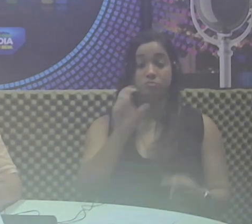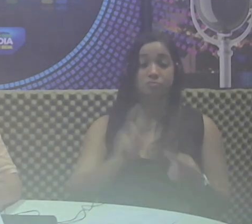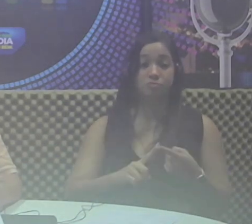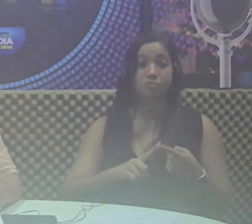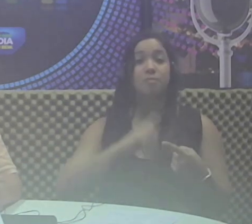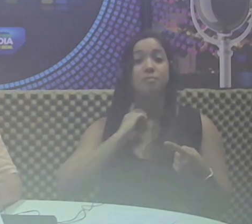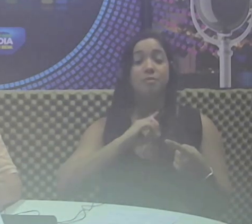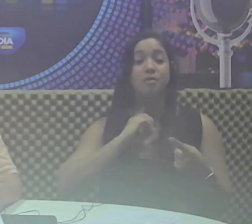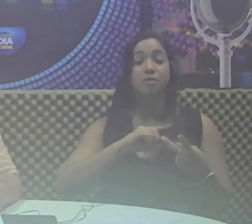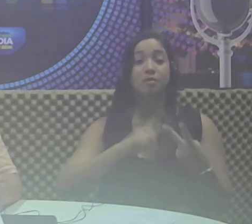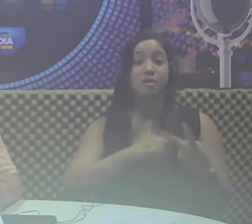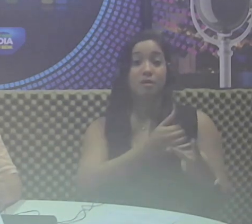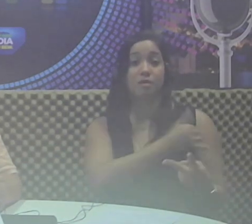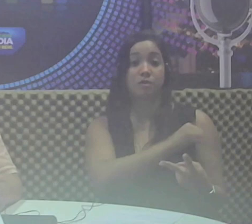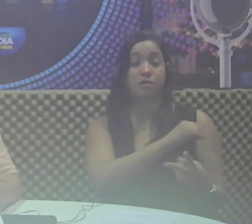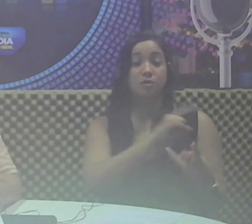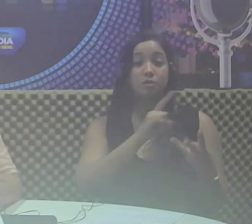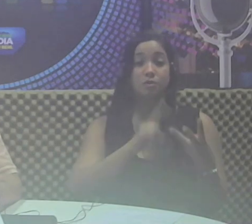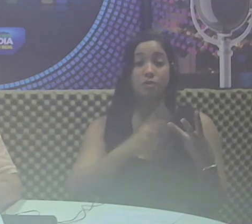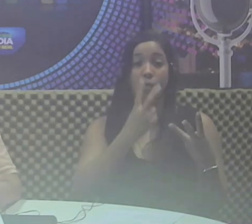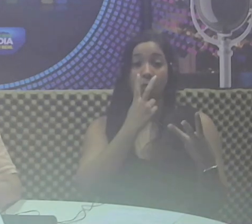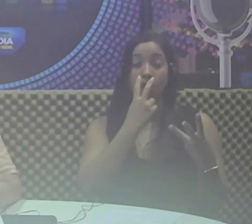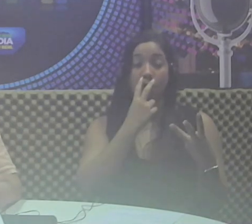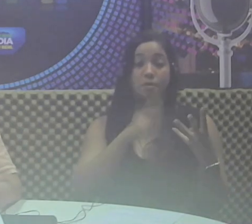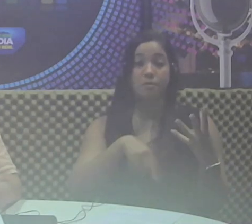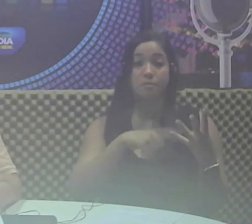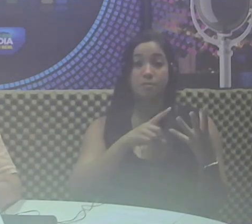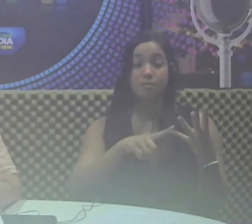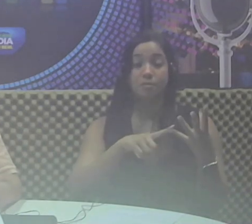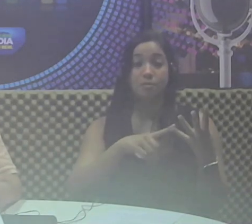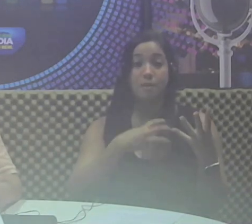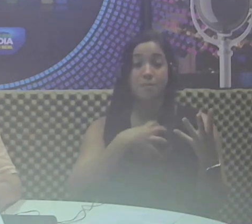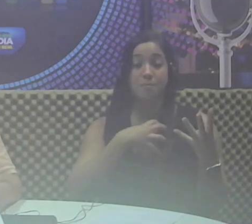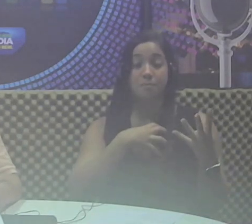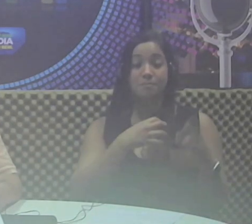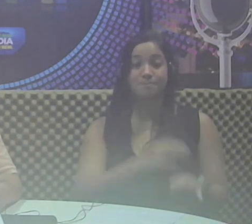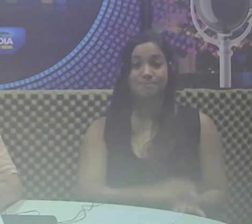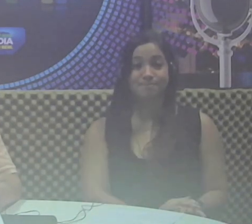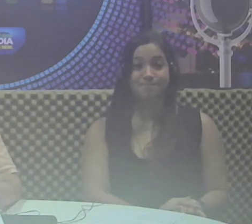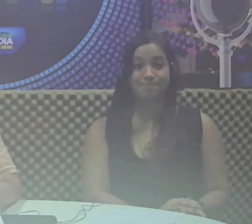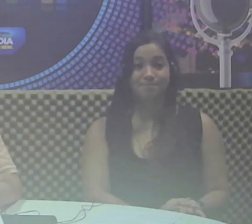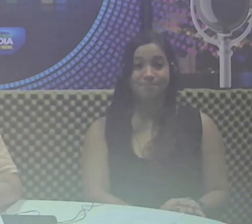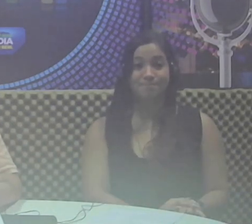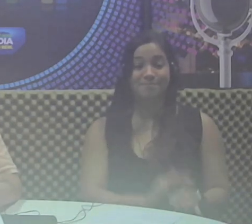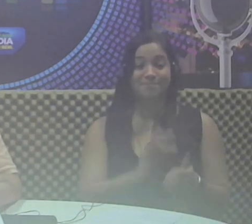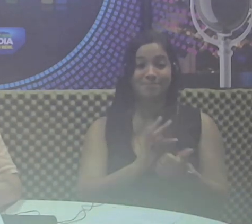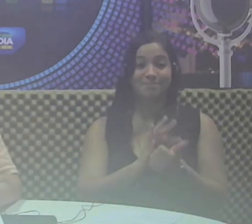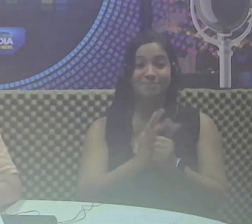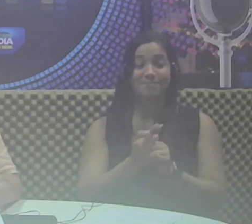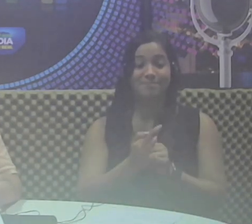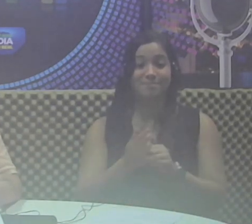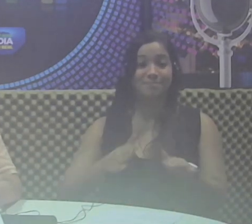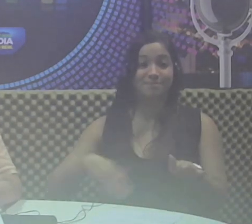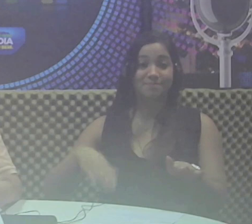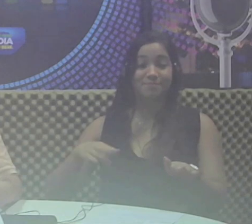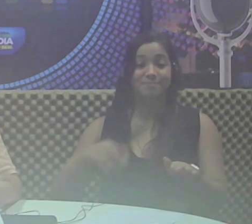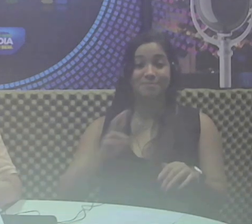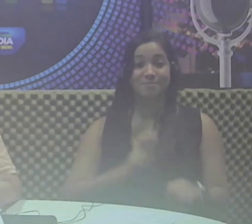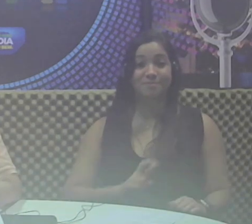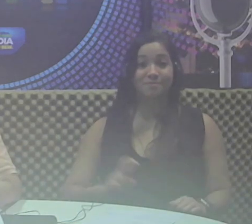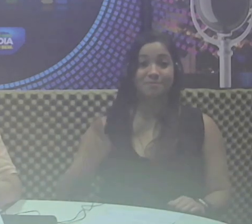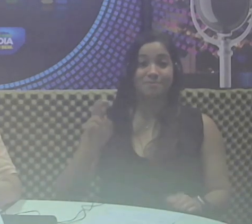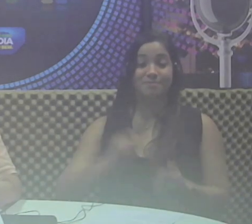Gerais, Rio de Janeiro, Espírito Santo e Bahia. A Futel Praia Clube será representada